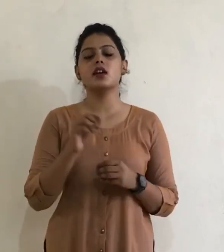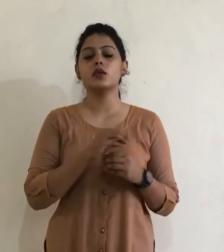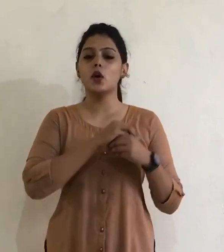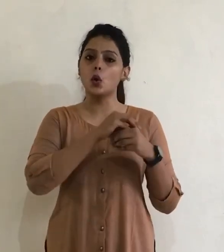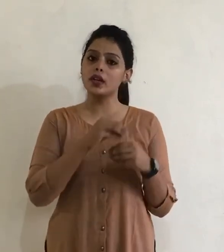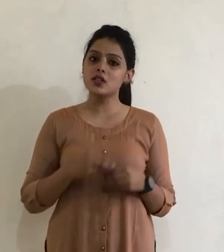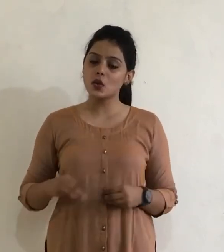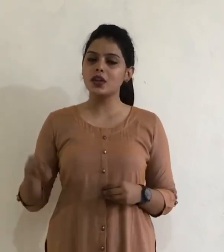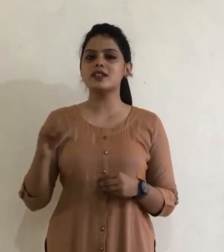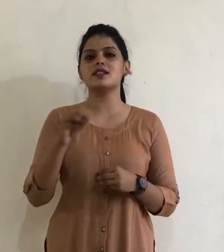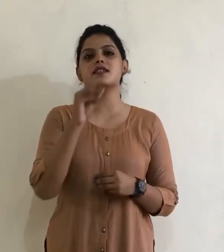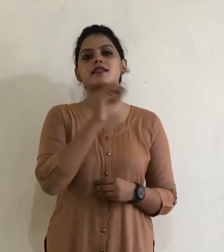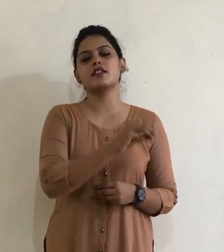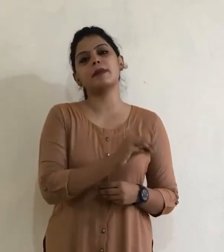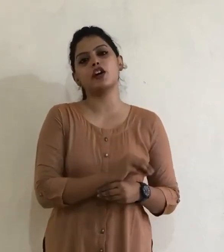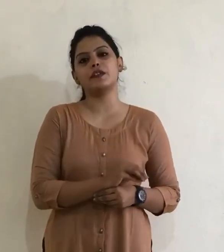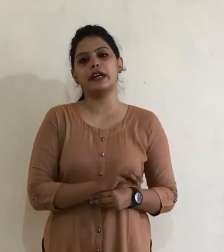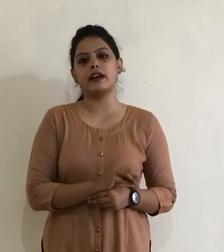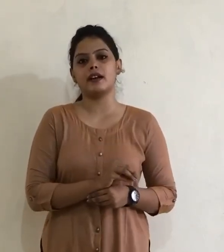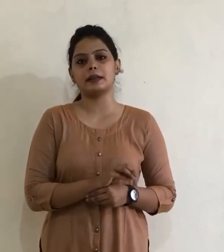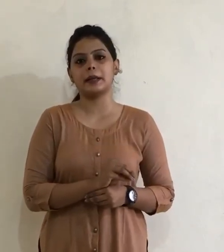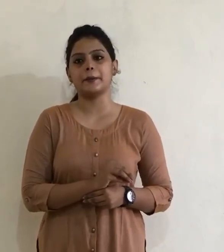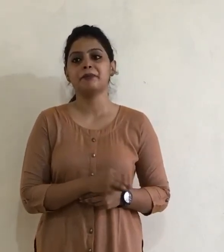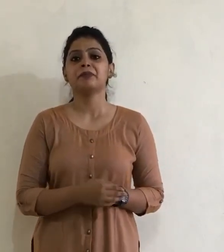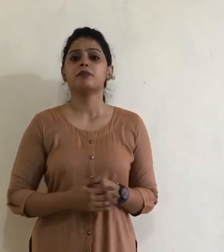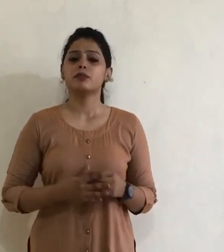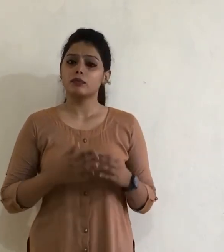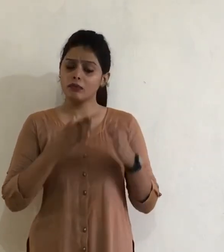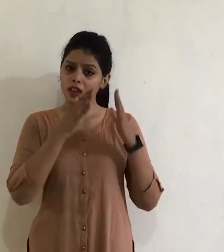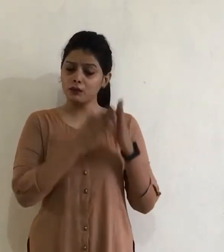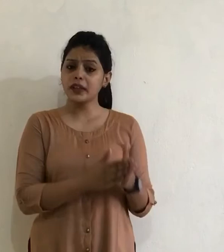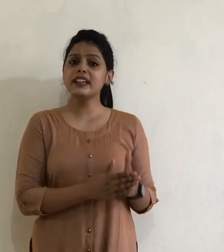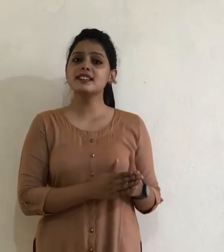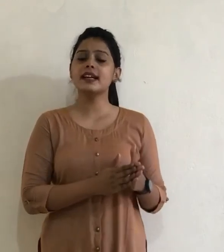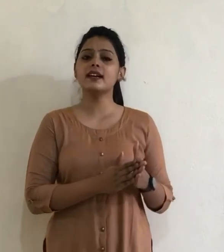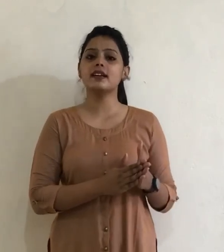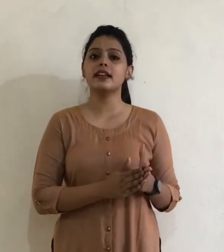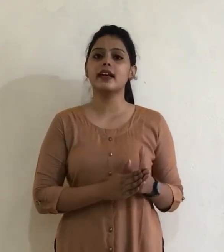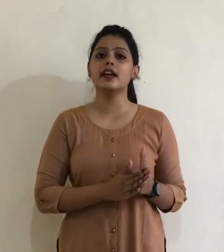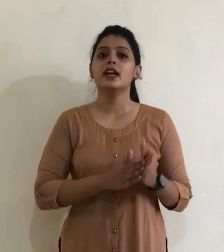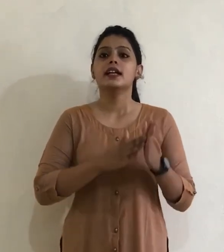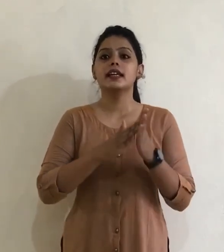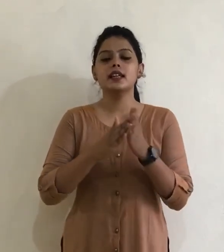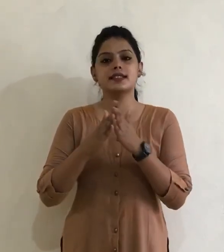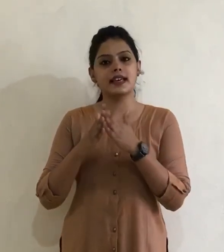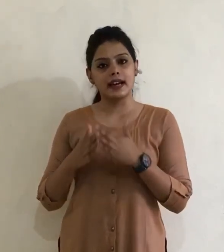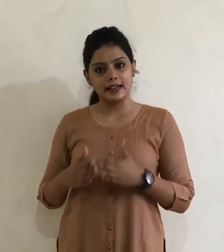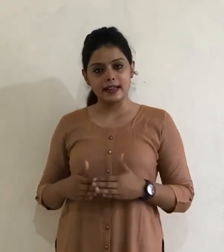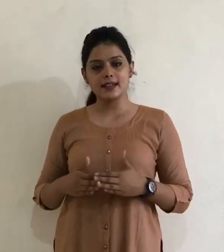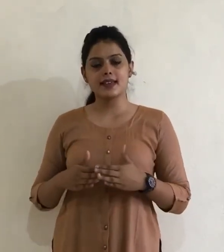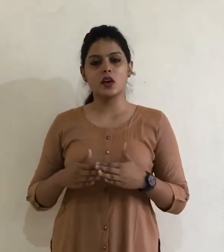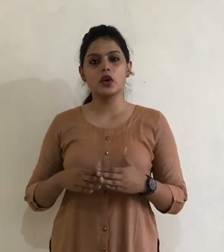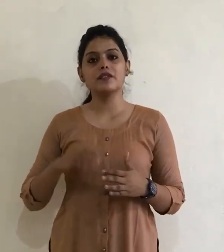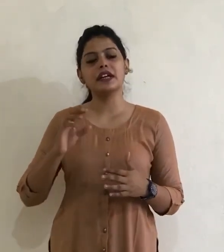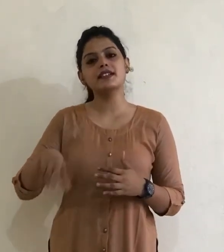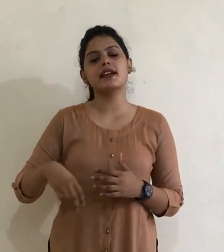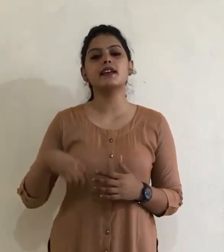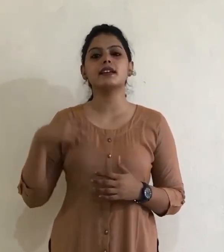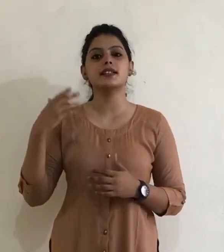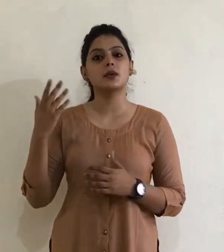ये होल एंड सोल डिसीजन रिजर्व बैंक ऑफ इंडिया का रहता है. वो ही डिसाइड करते हैं कि इसके क्राइटेरियाज क्या होंगे, वही डिसाइड करते हैं इसको